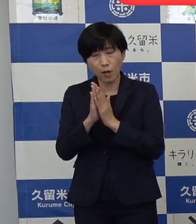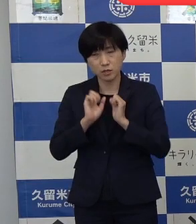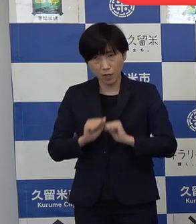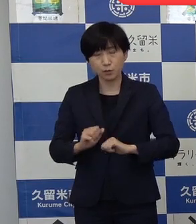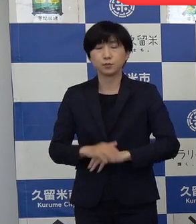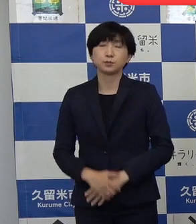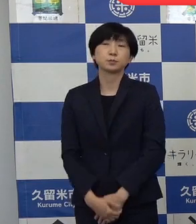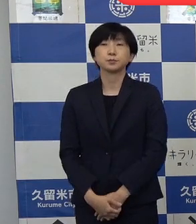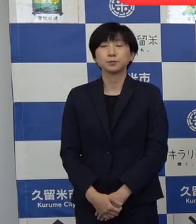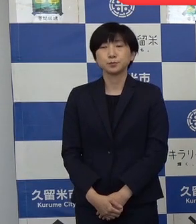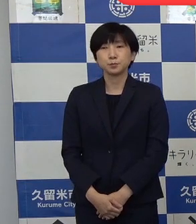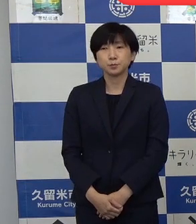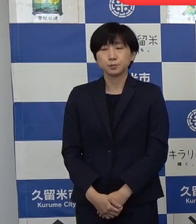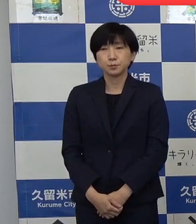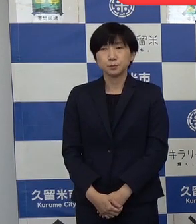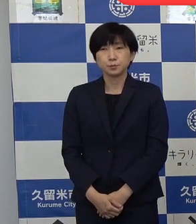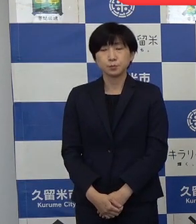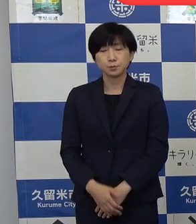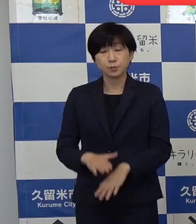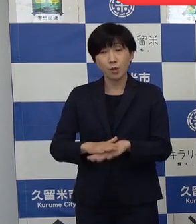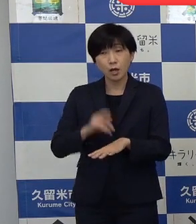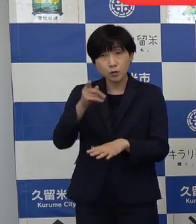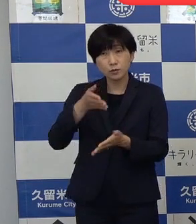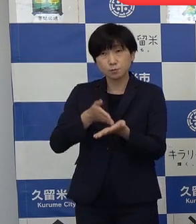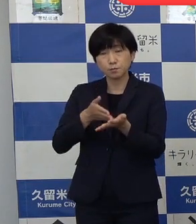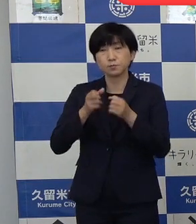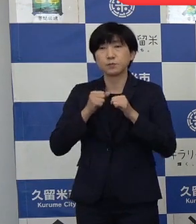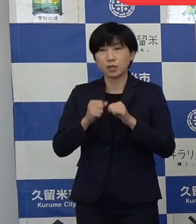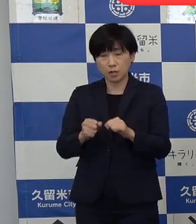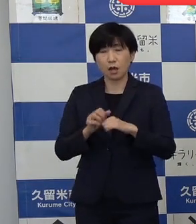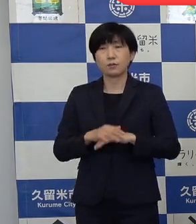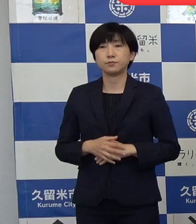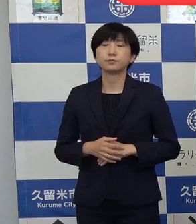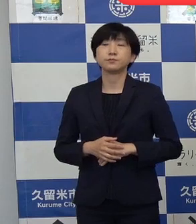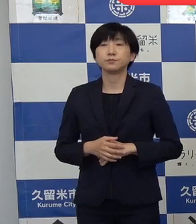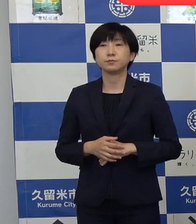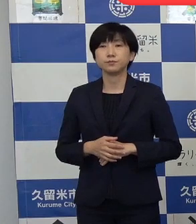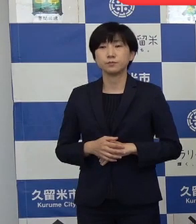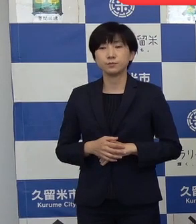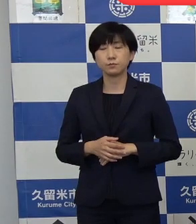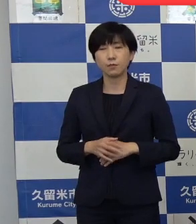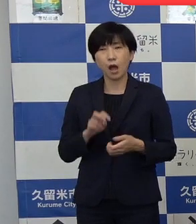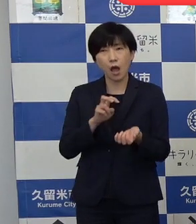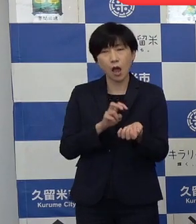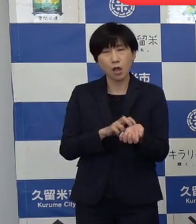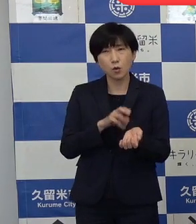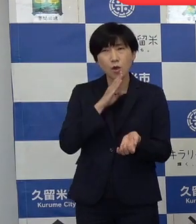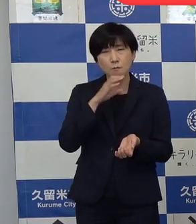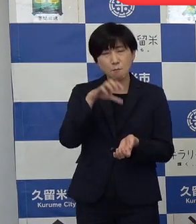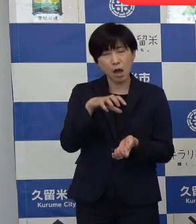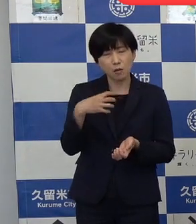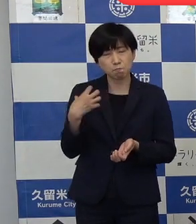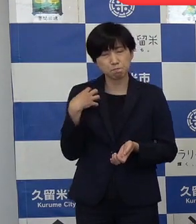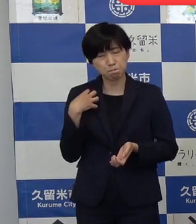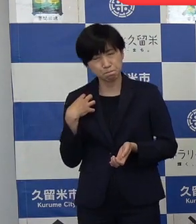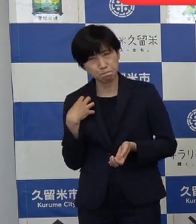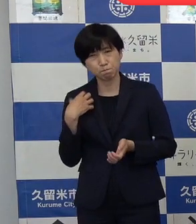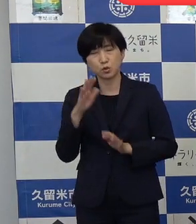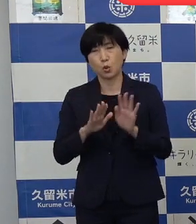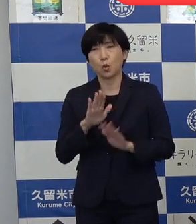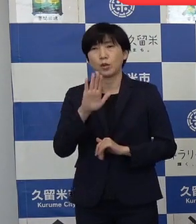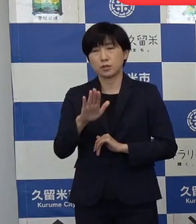。冒頭でも説明を申し上げましたが、医療現場の負担が非常に大きくなっております